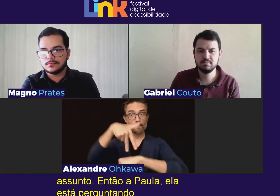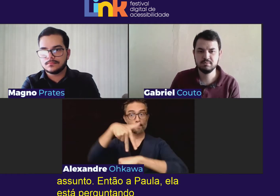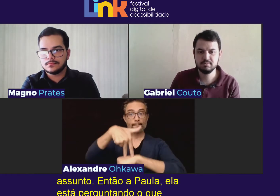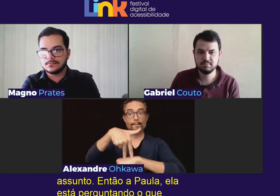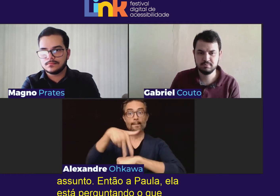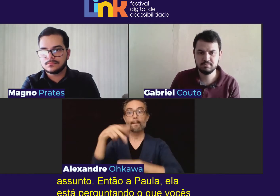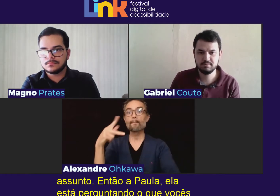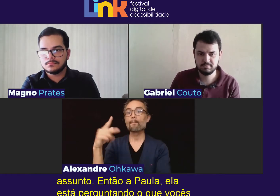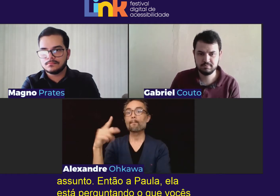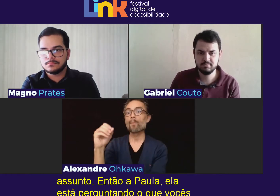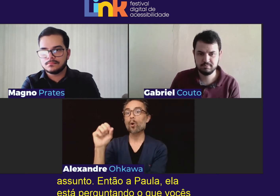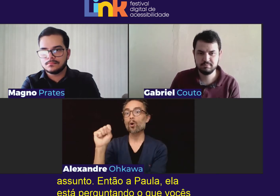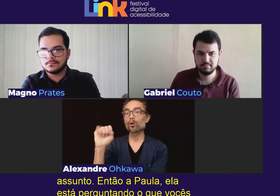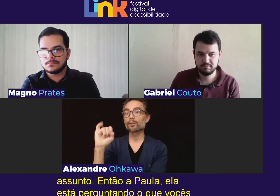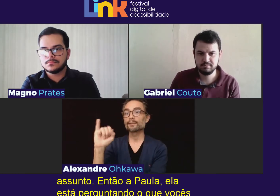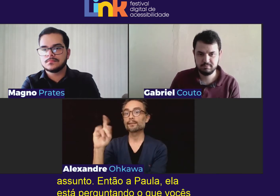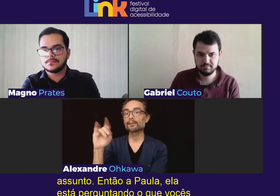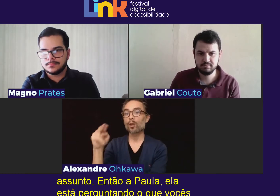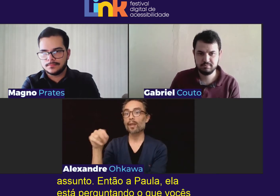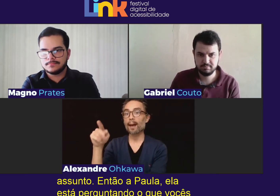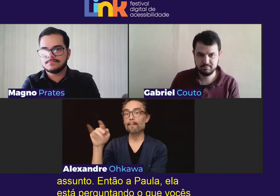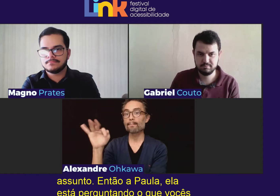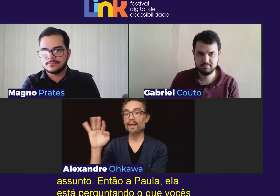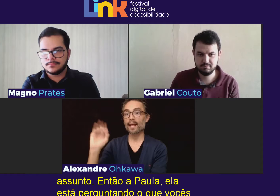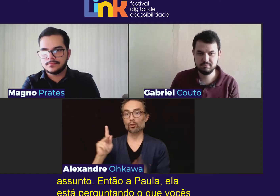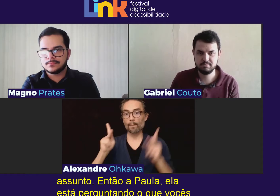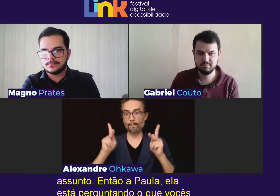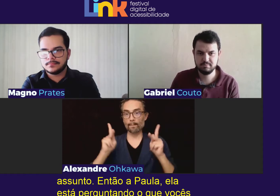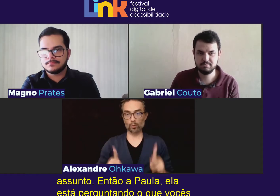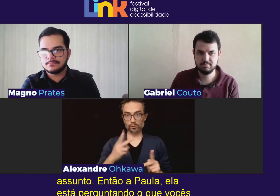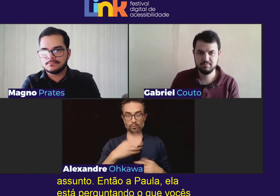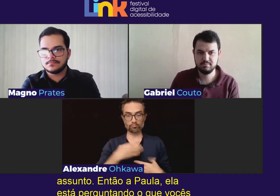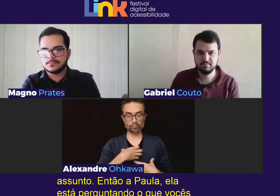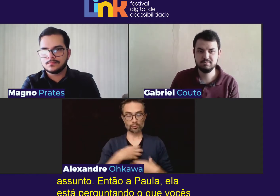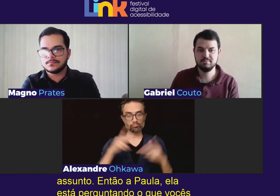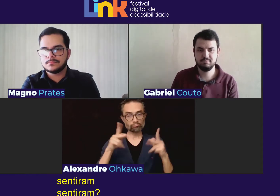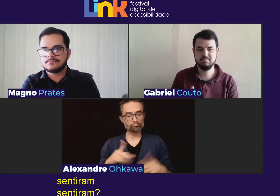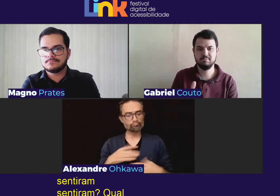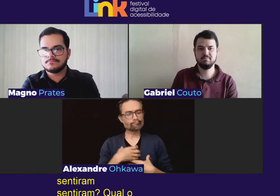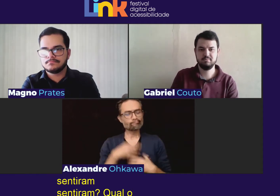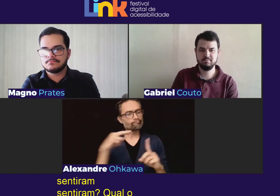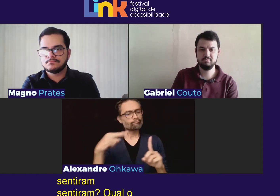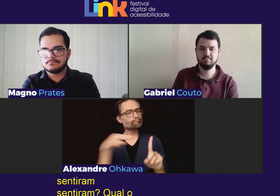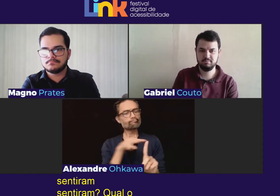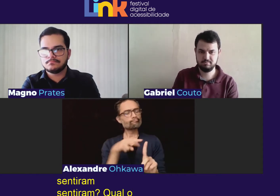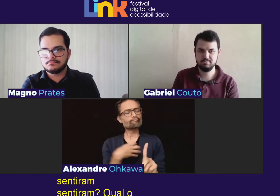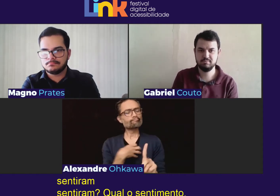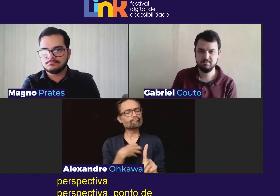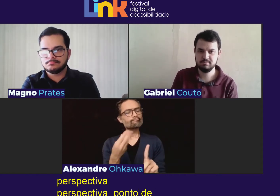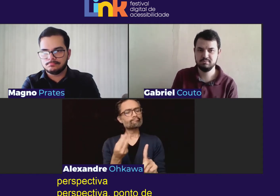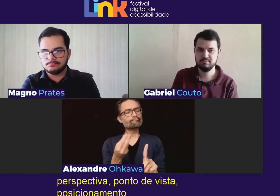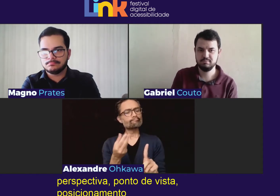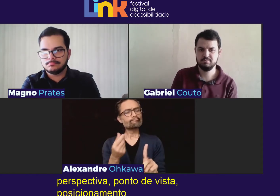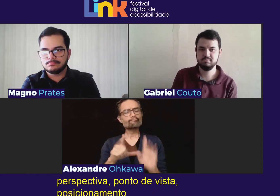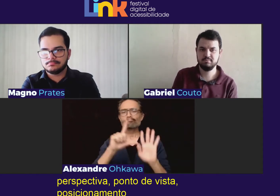sentimento, a perspectiva, o ponto de vista, o posicionamento? de vocês, se vocês